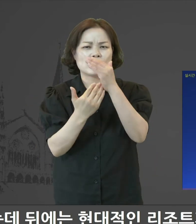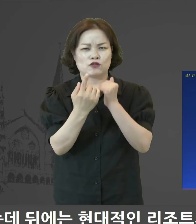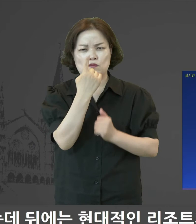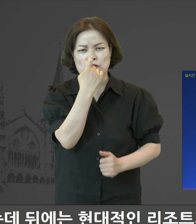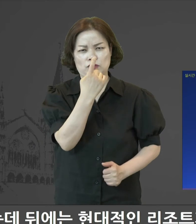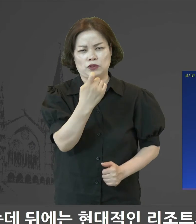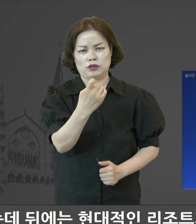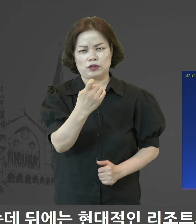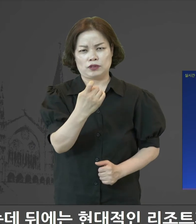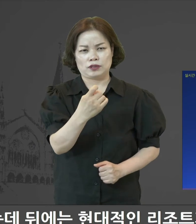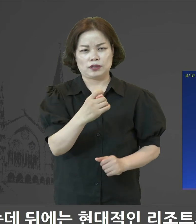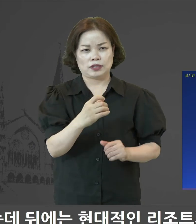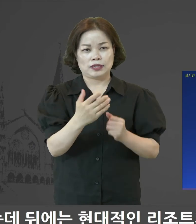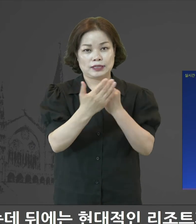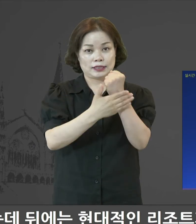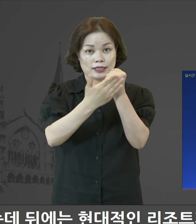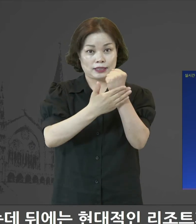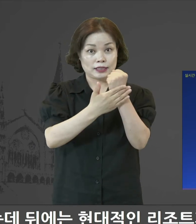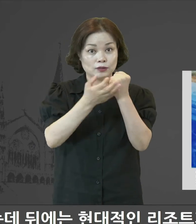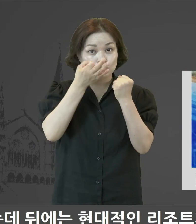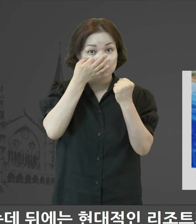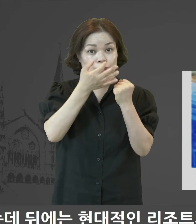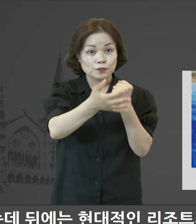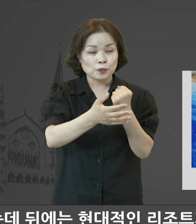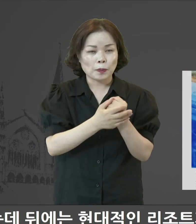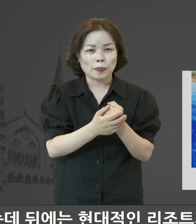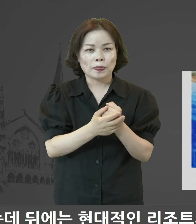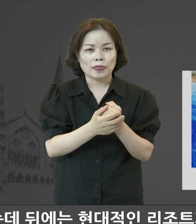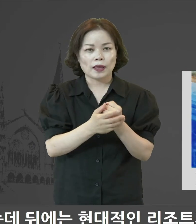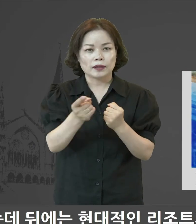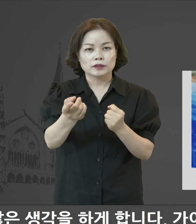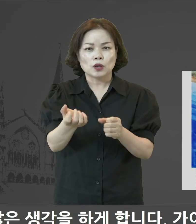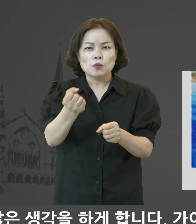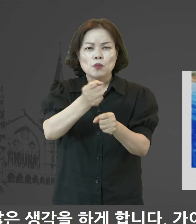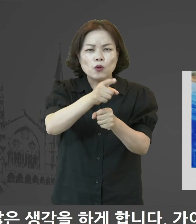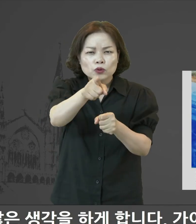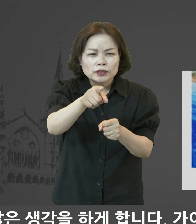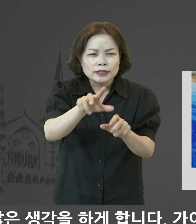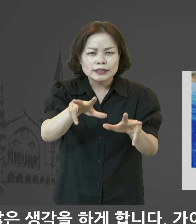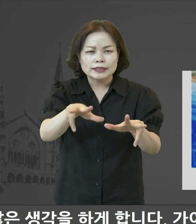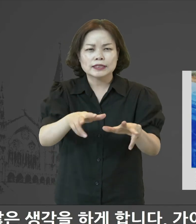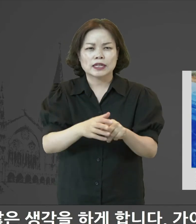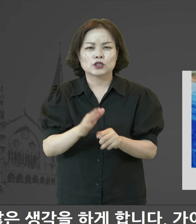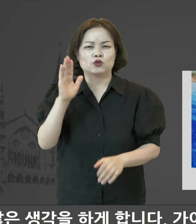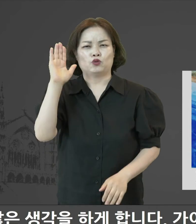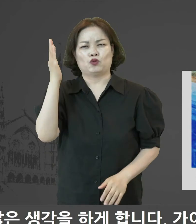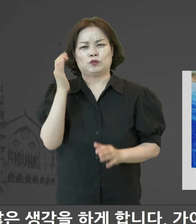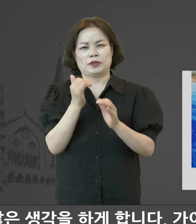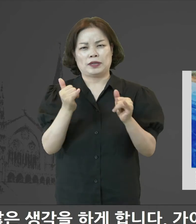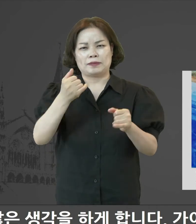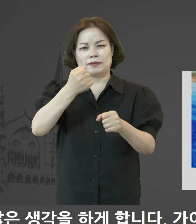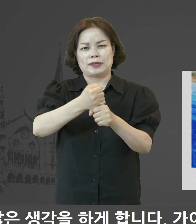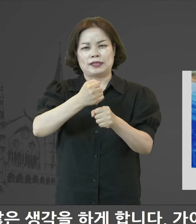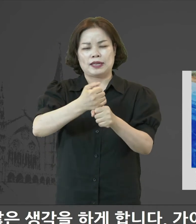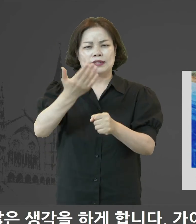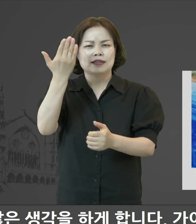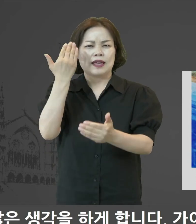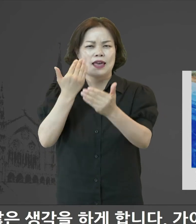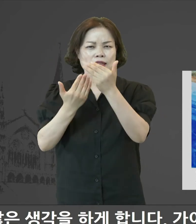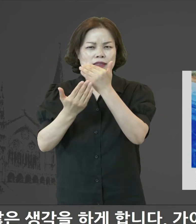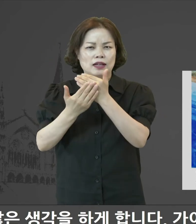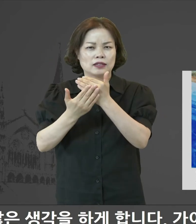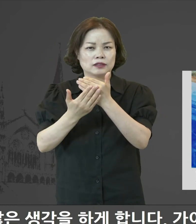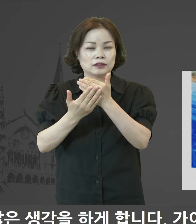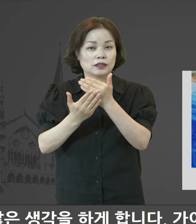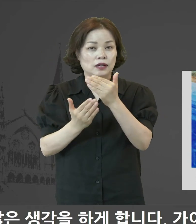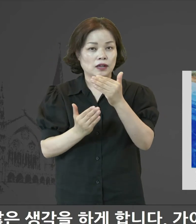연달아 보여드릴 겁니다. 첫 번째, 복원도를 보시고요. 여러분, 이게 이제 요즘 사람이 만든 건데 이거 옛날 거 과장한